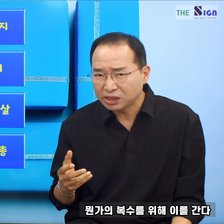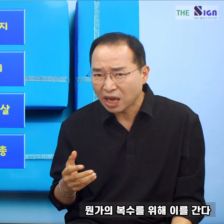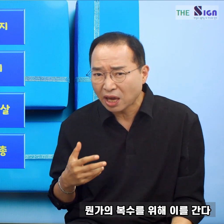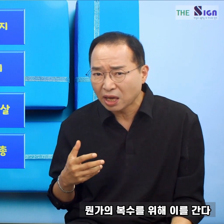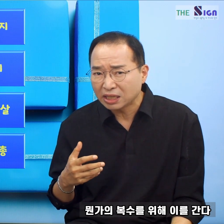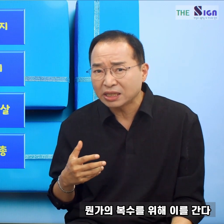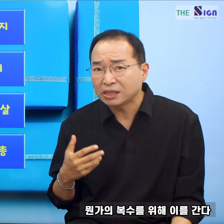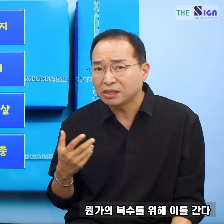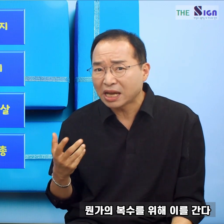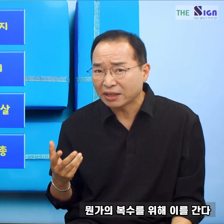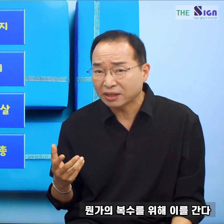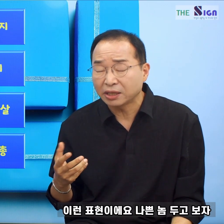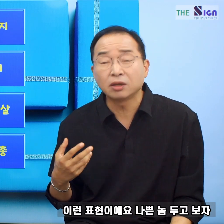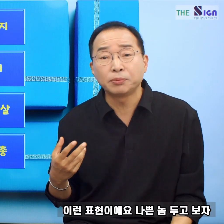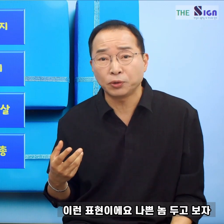위해 일을 간다. 이런 표현이에요.